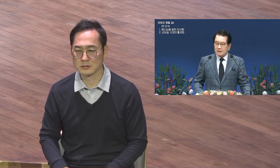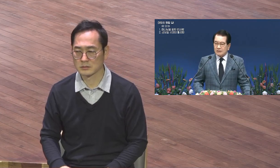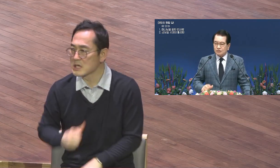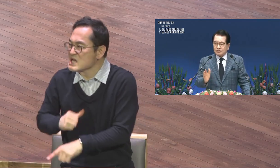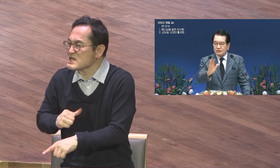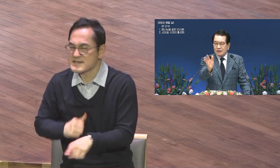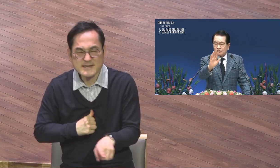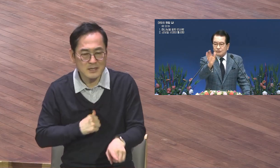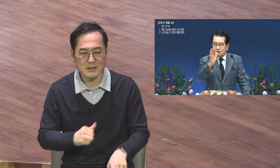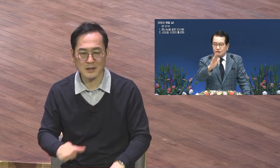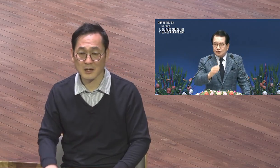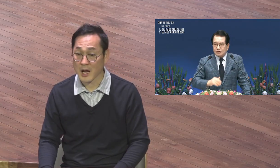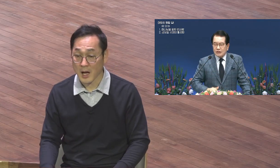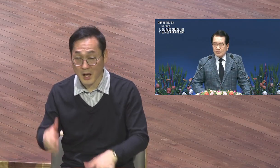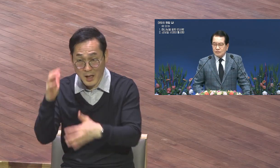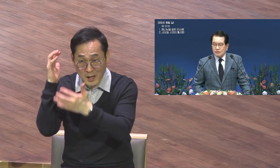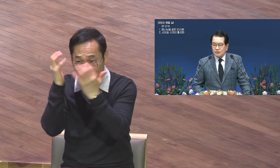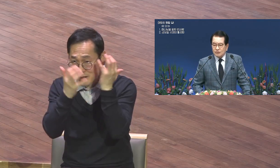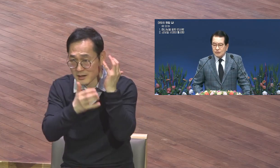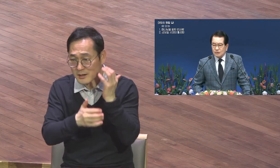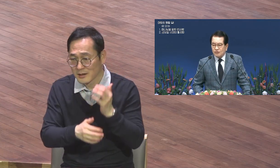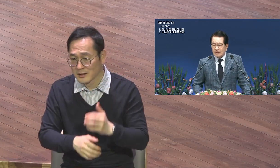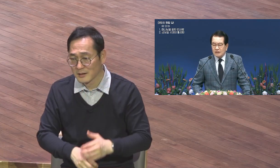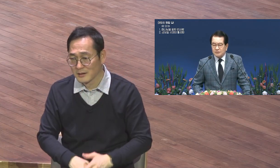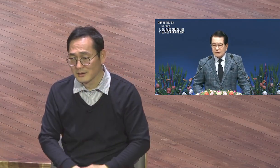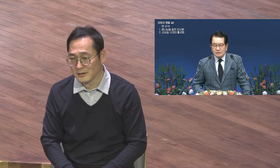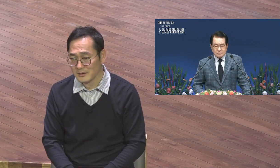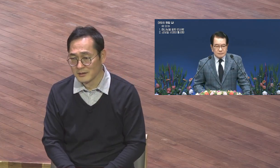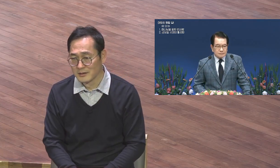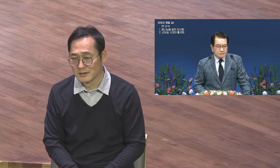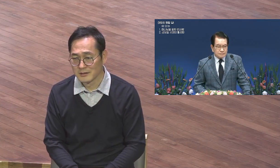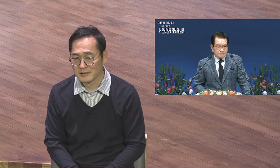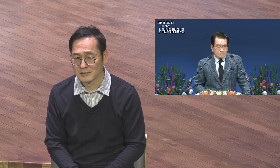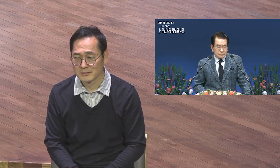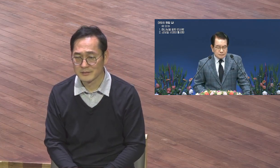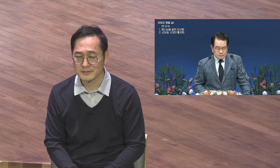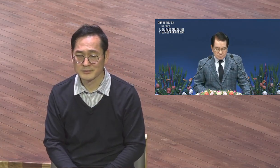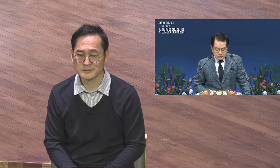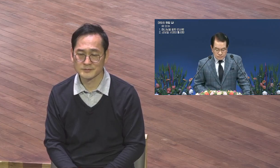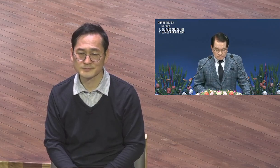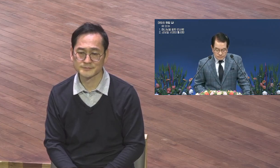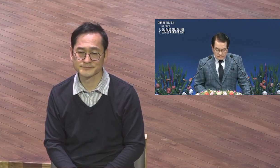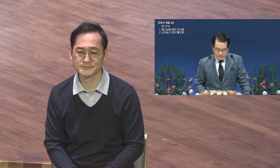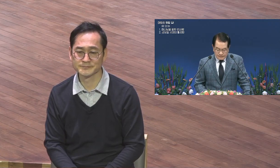말 주체 주관이 없어.